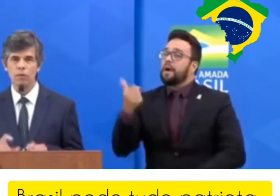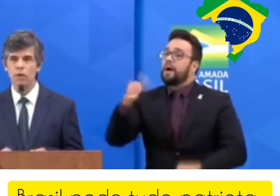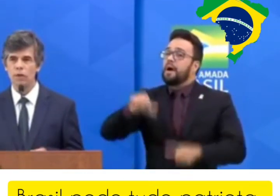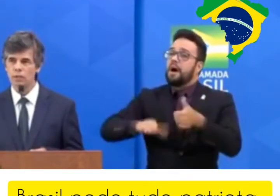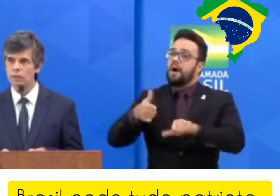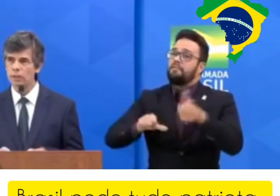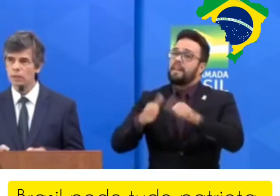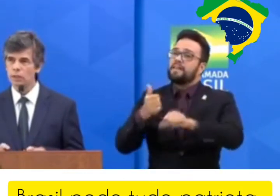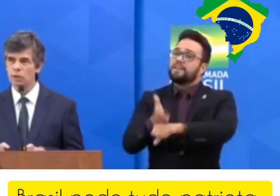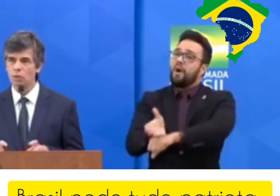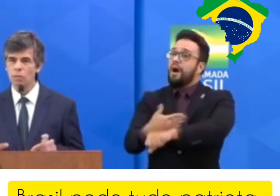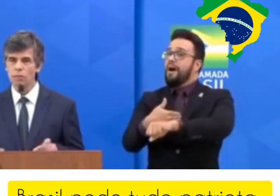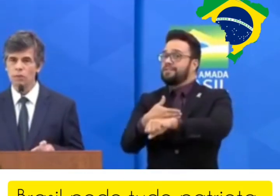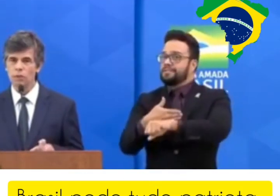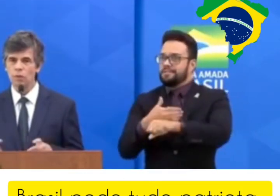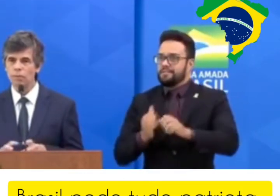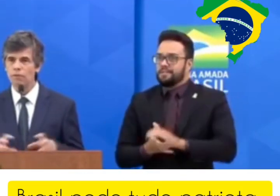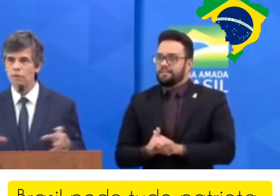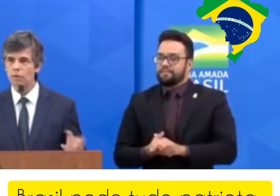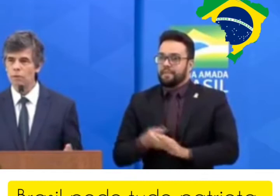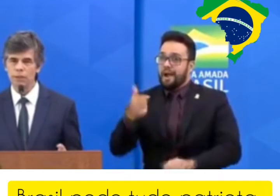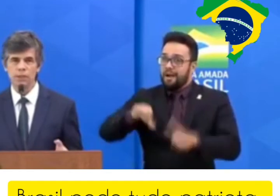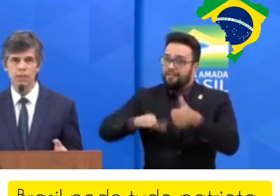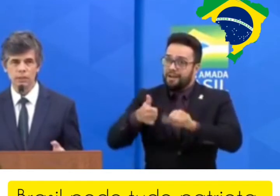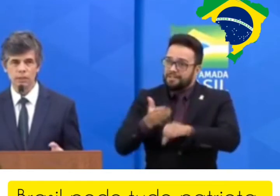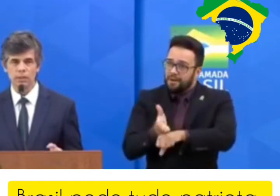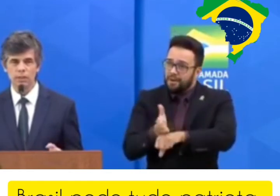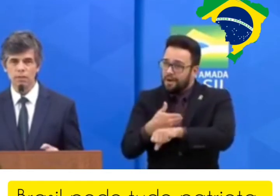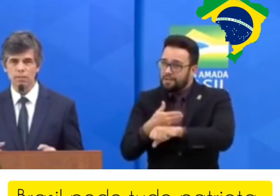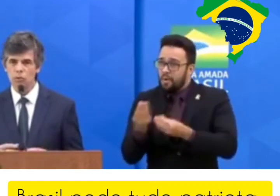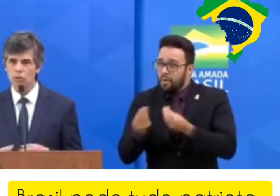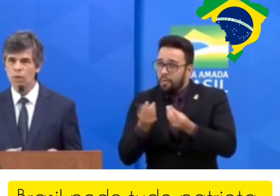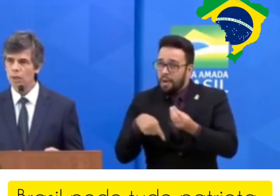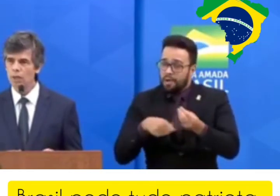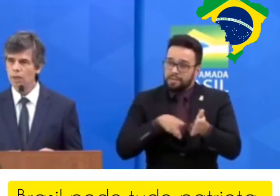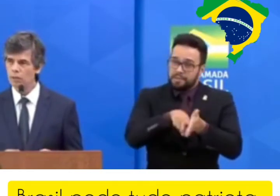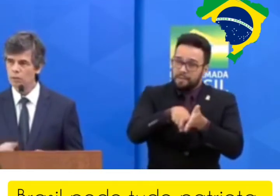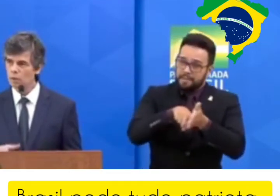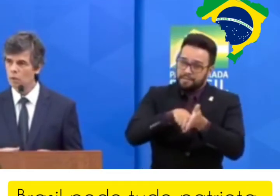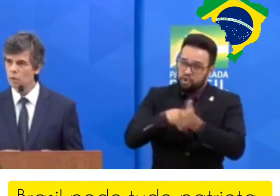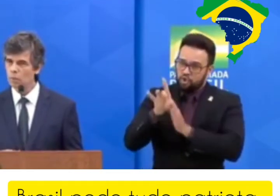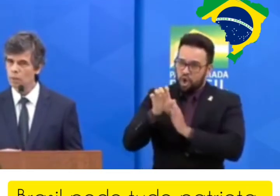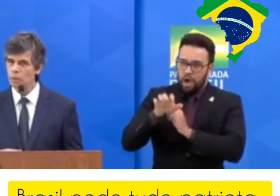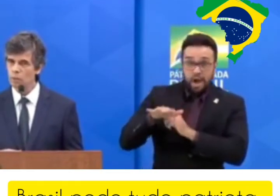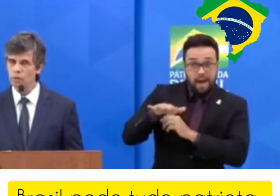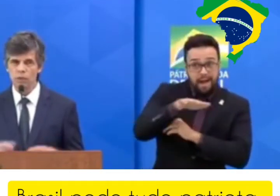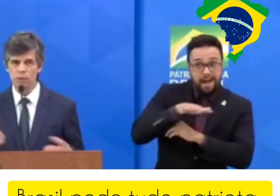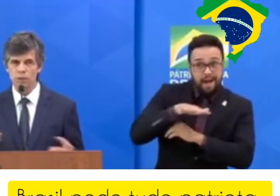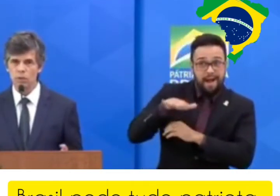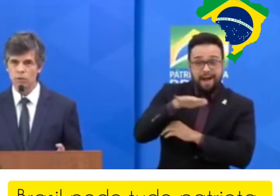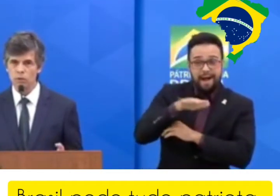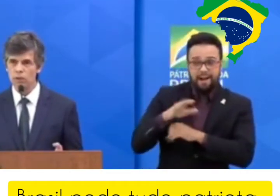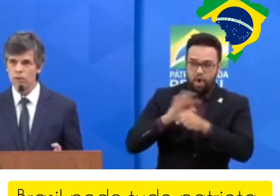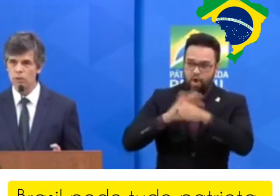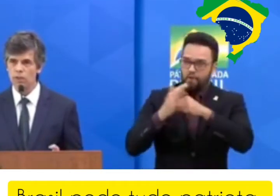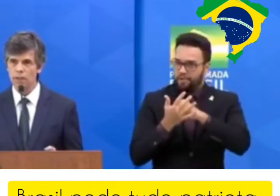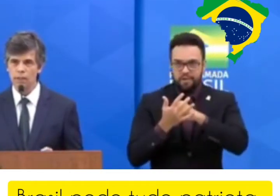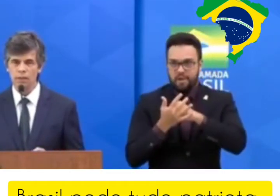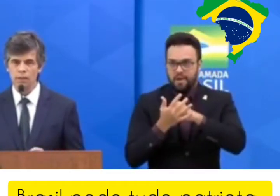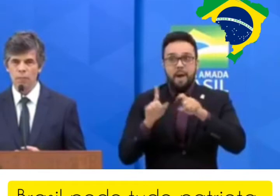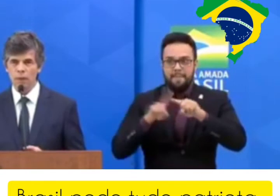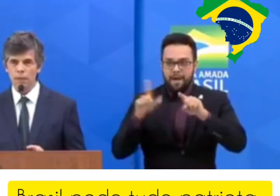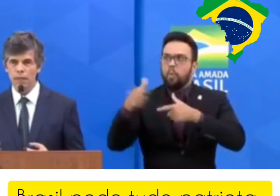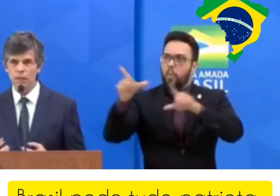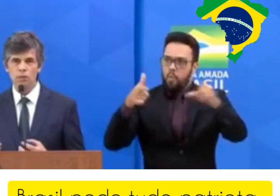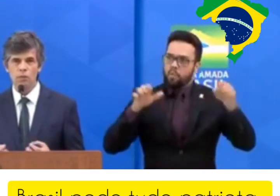avaliação precoce de como estão indo as pesquisas, não só na área do Covid, mas em todas as outras